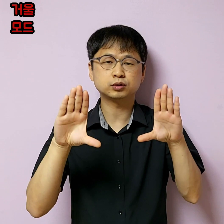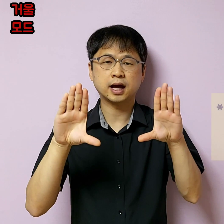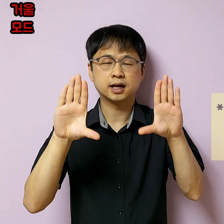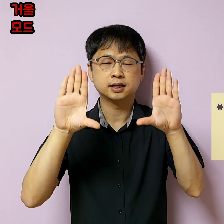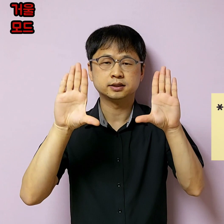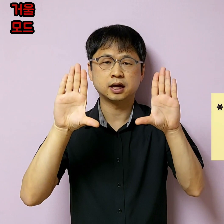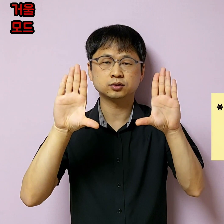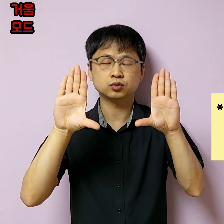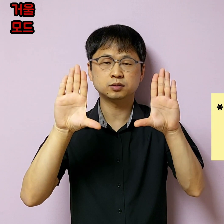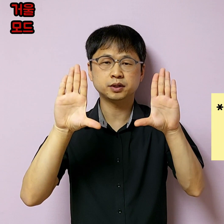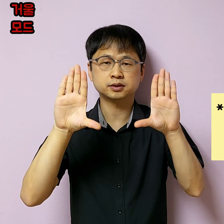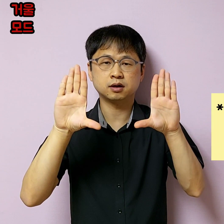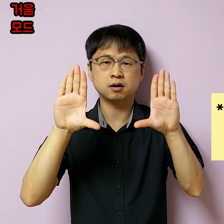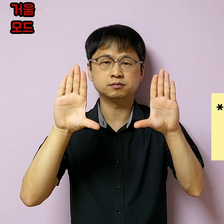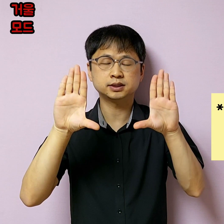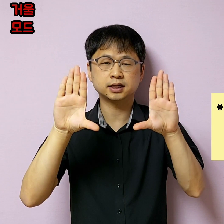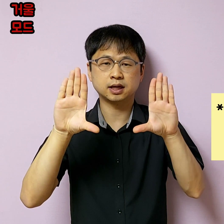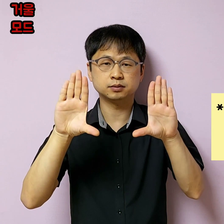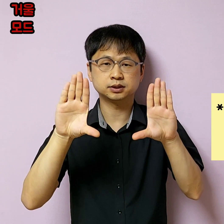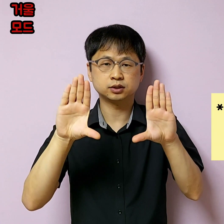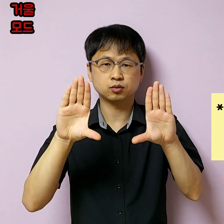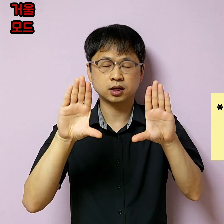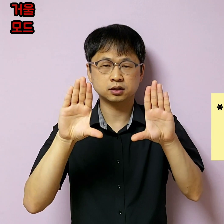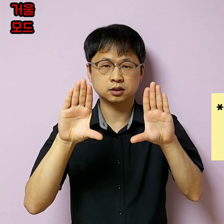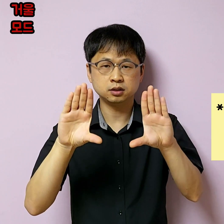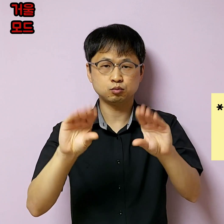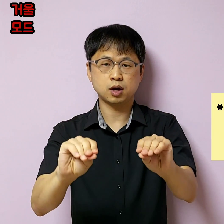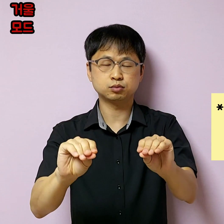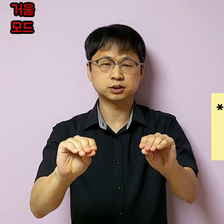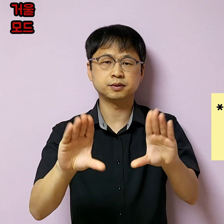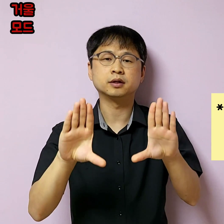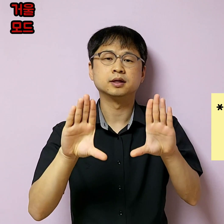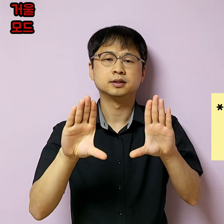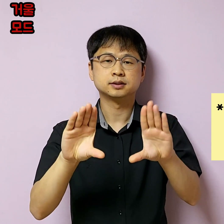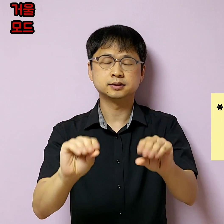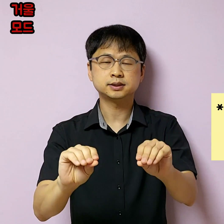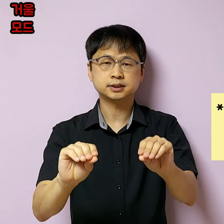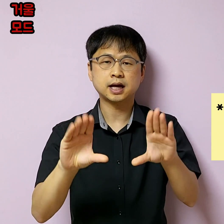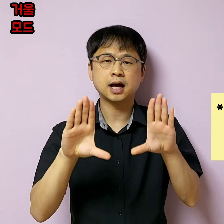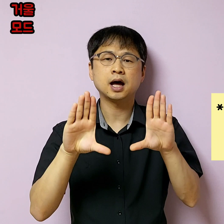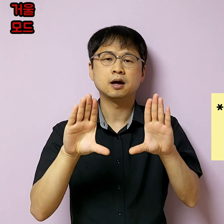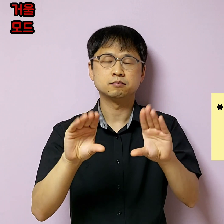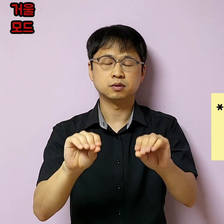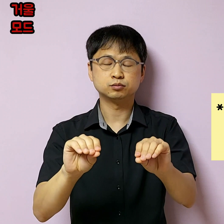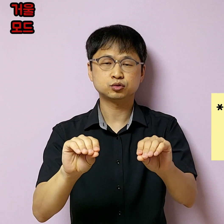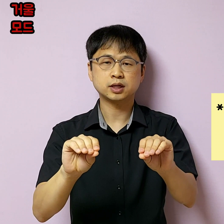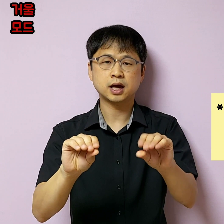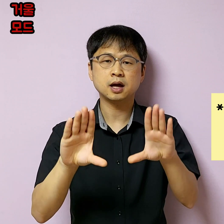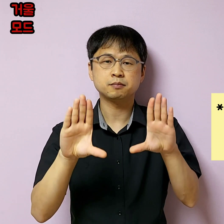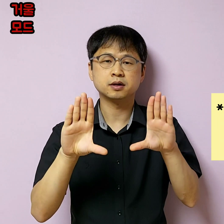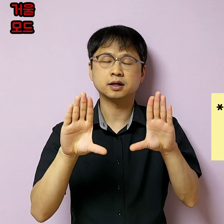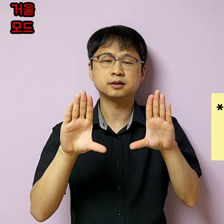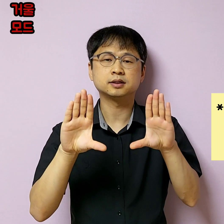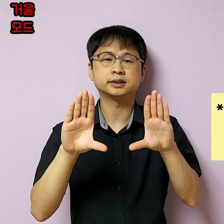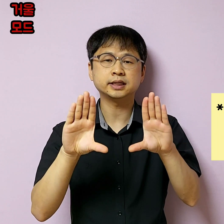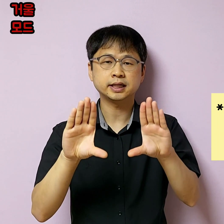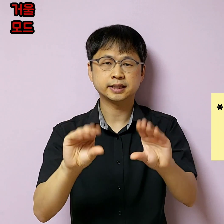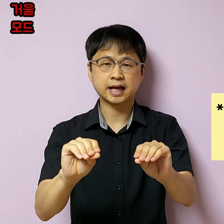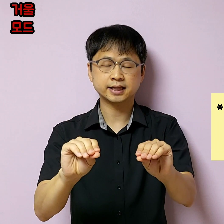멈추다. 양손을 펴서 엄지랑 나머지 네 손가락을 모아 붙이면 그치다, 멈추다, 병 같은 것이